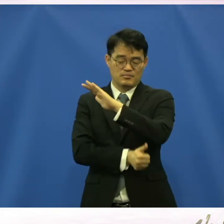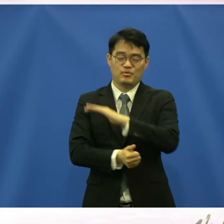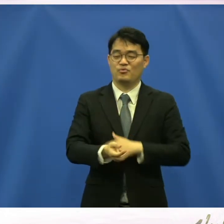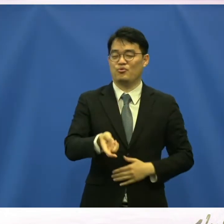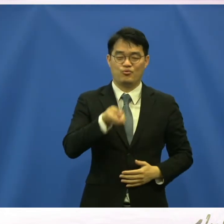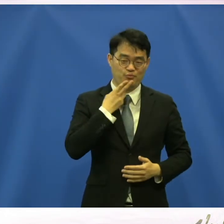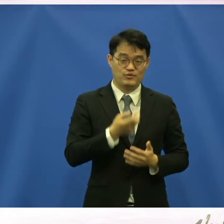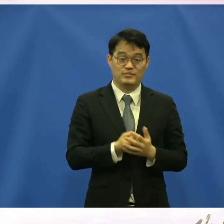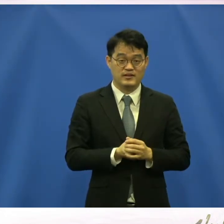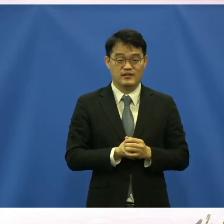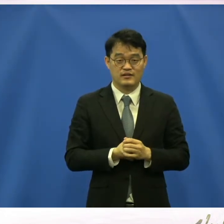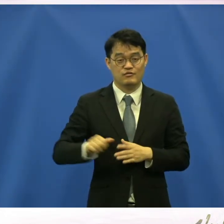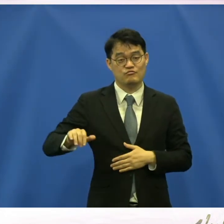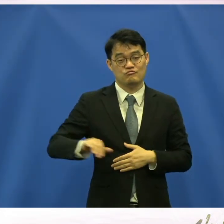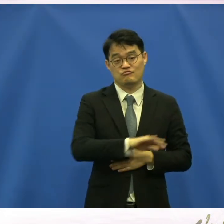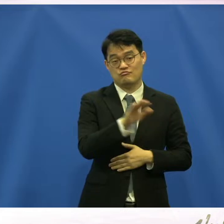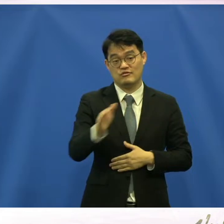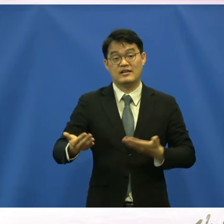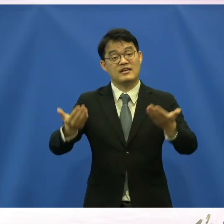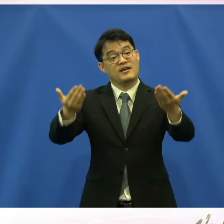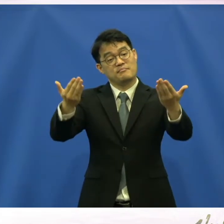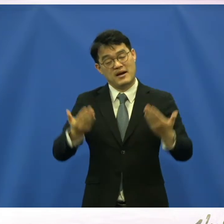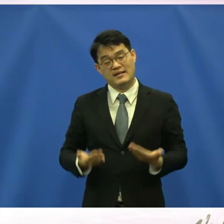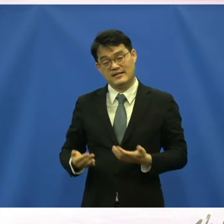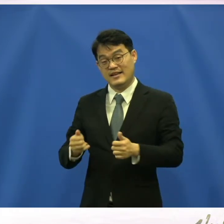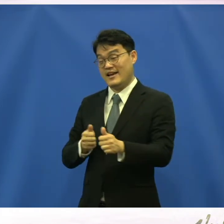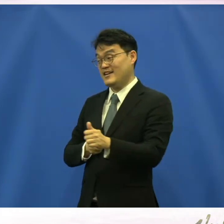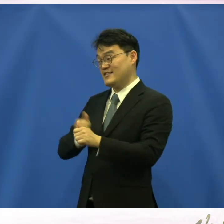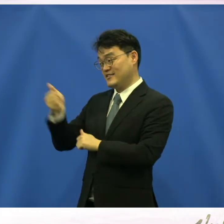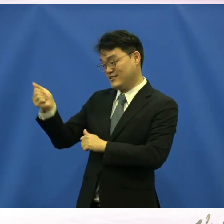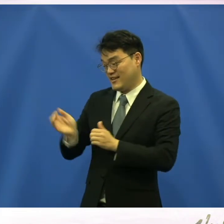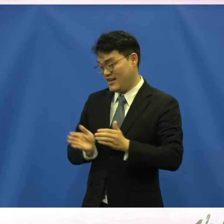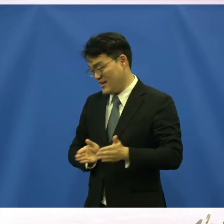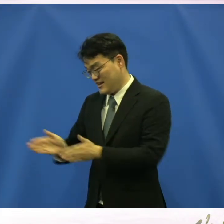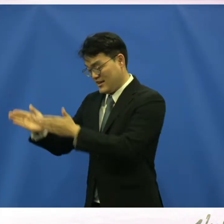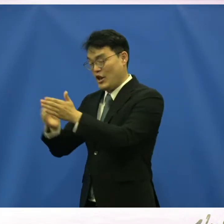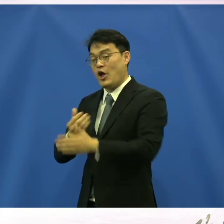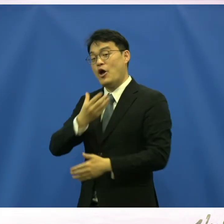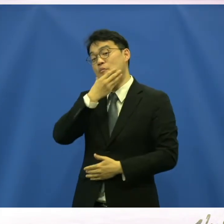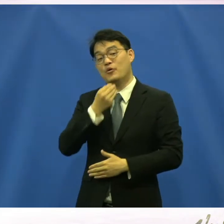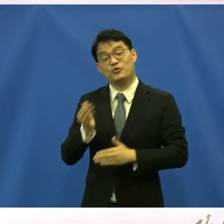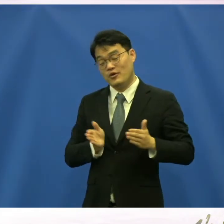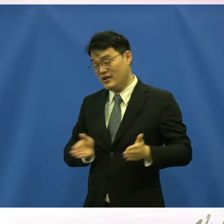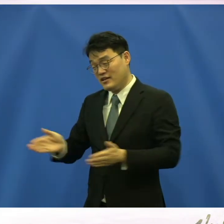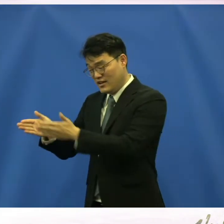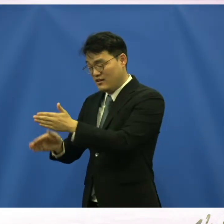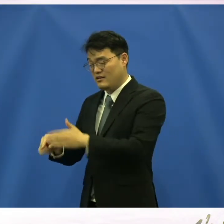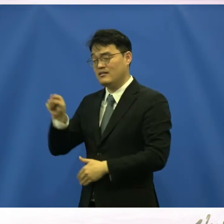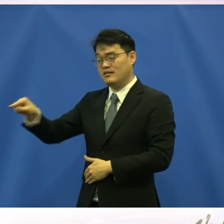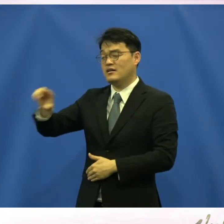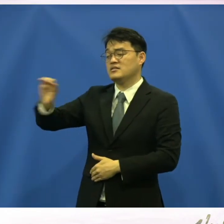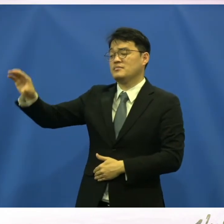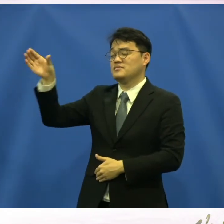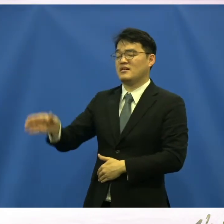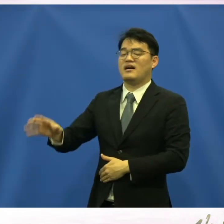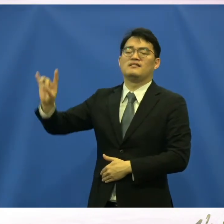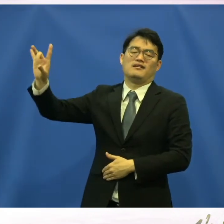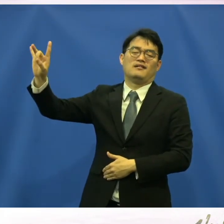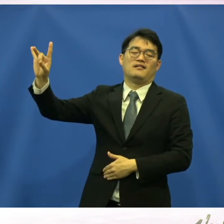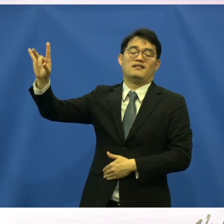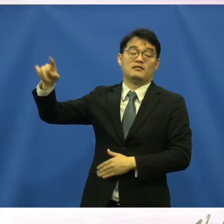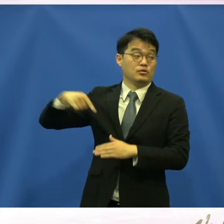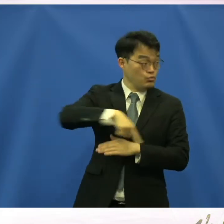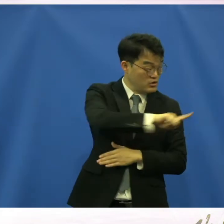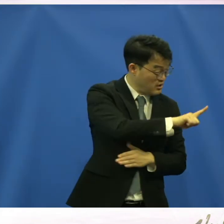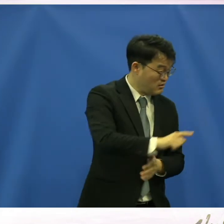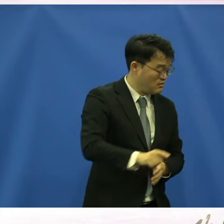우리에게 주어진 승리의 길을, 기쁨의 길, 복된 길은 이 길밖에 없습니다. 이 길 외에 없어요. 이